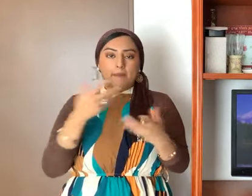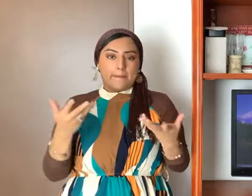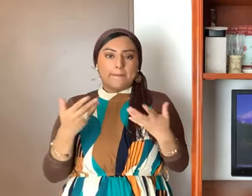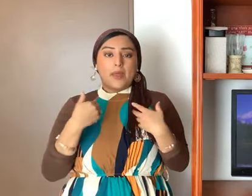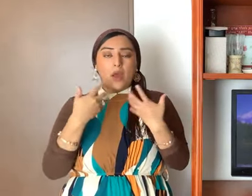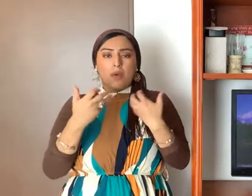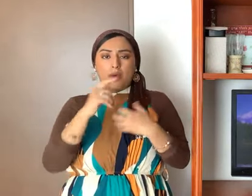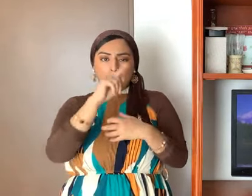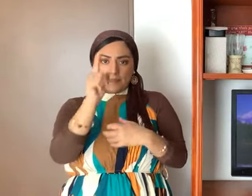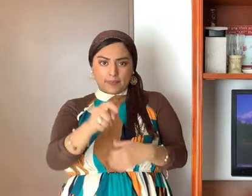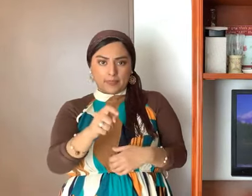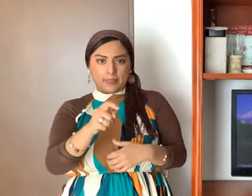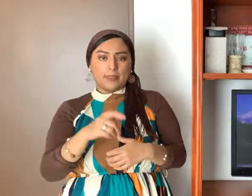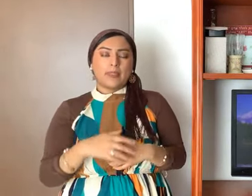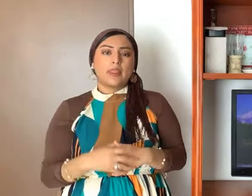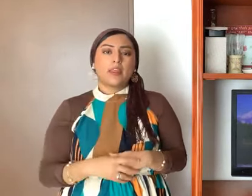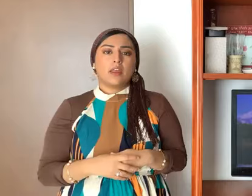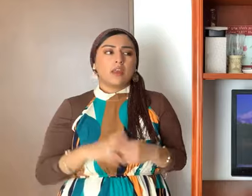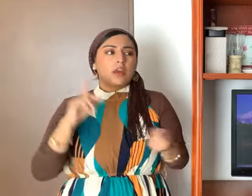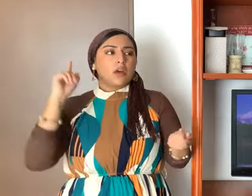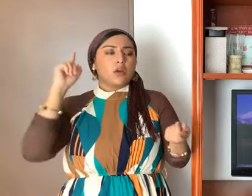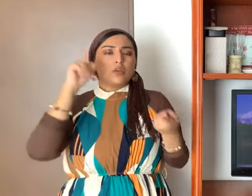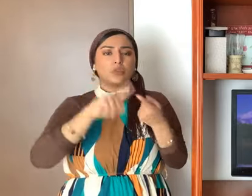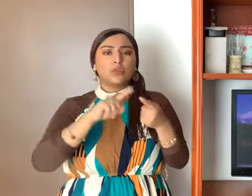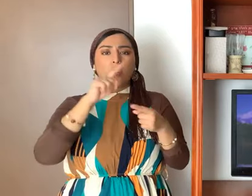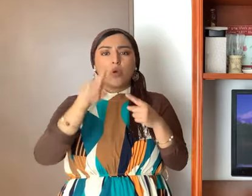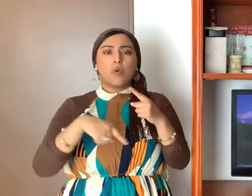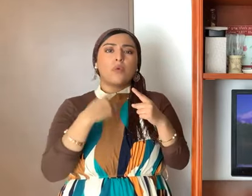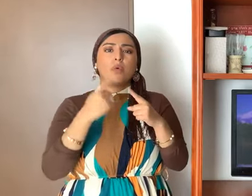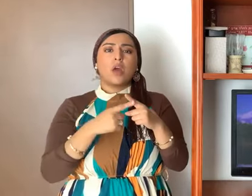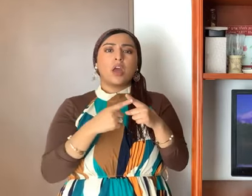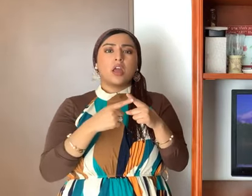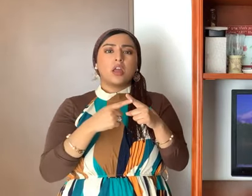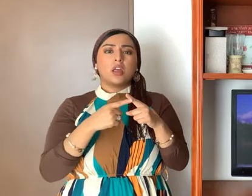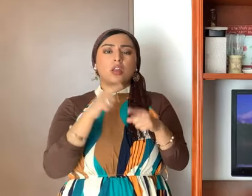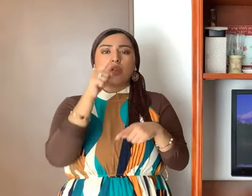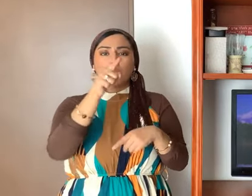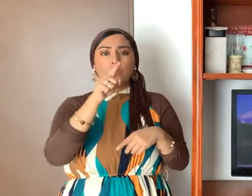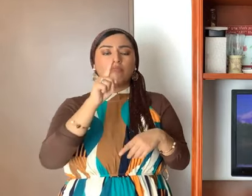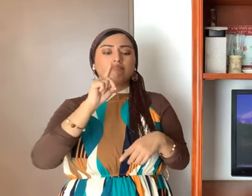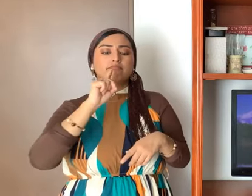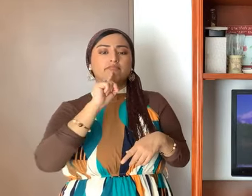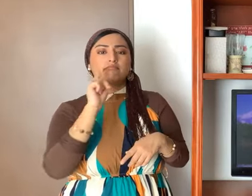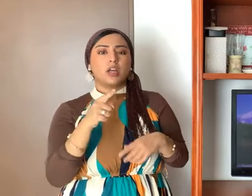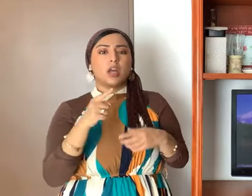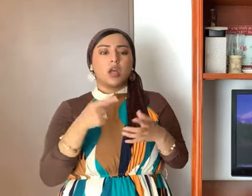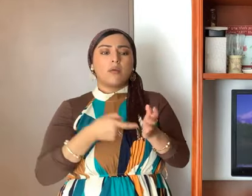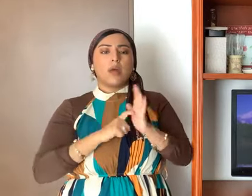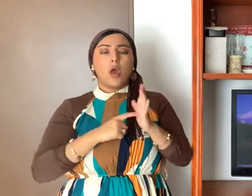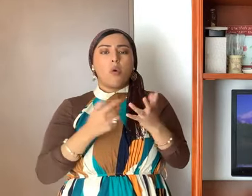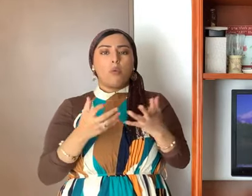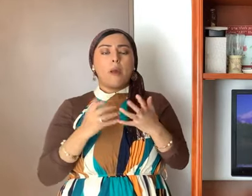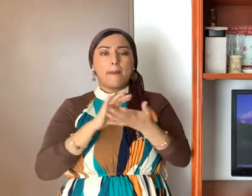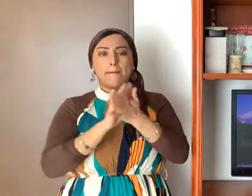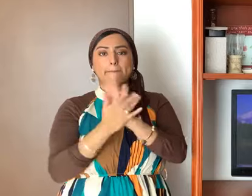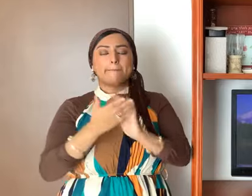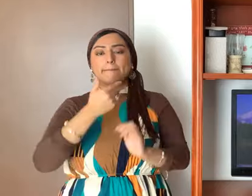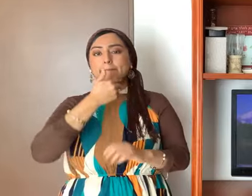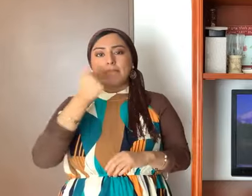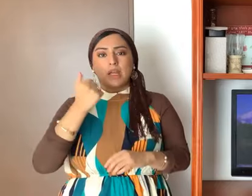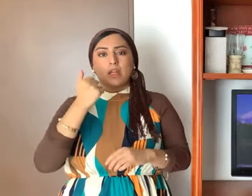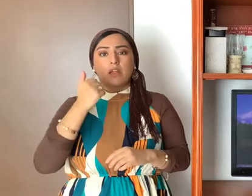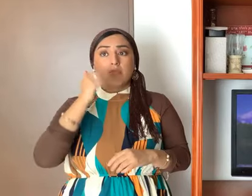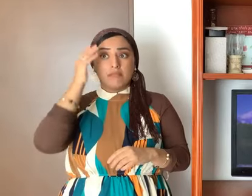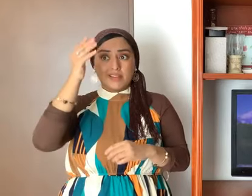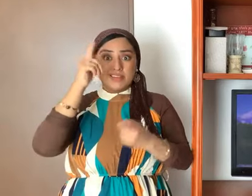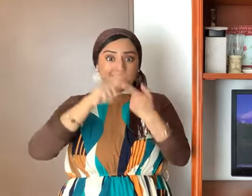quiero hacer una pregunta. ¿Hasta cuándo te vas a exigir ser mejor? ¿Hasta cuándo? ¿Cuando